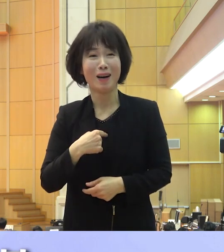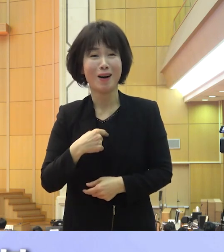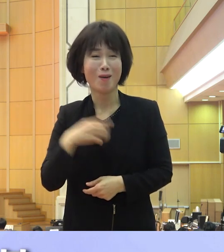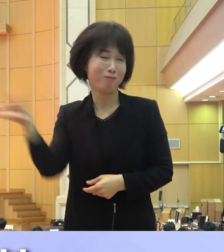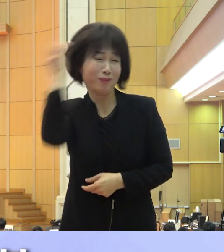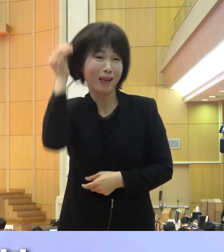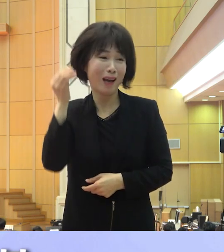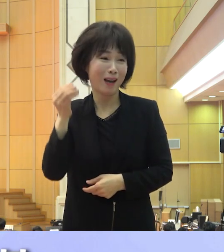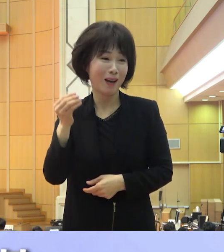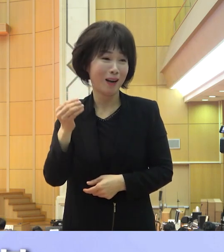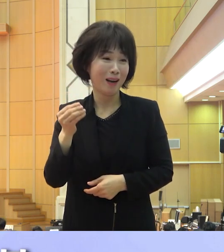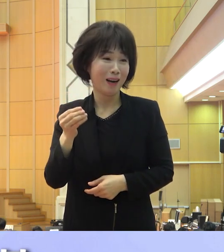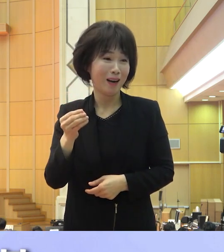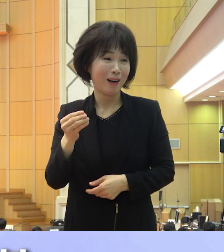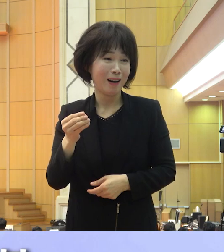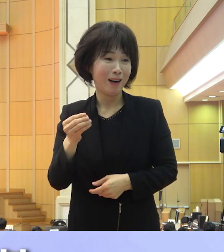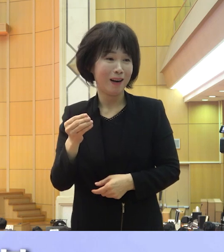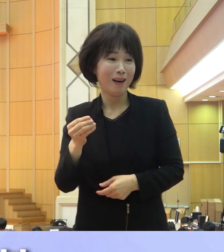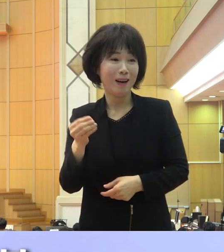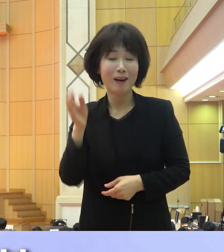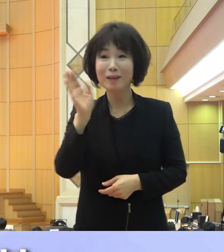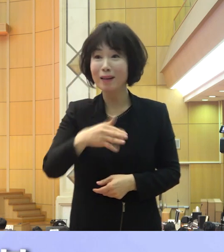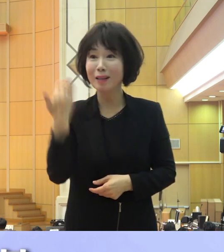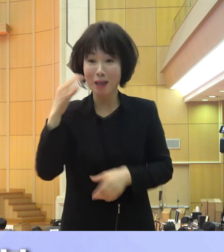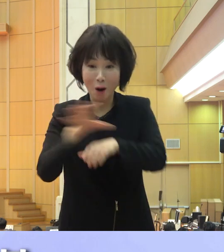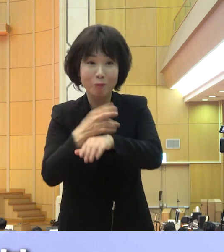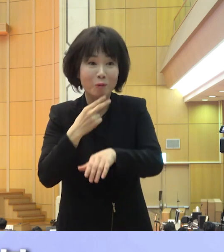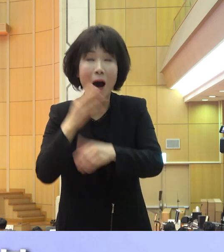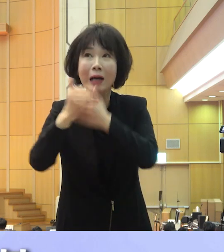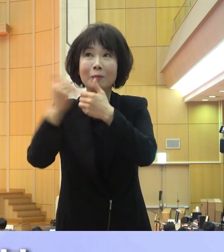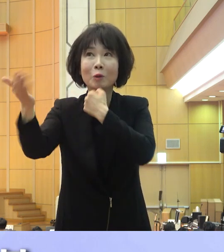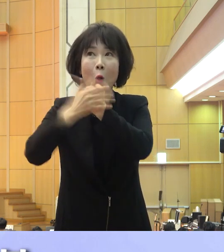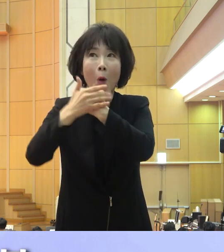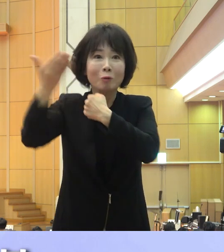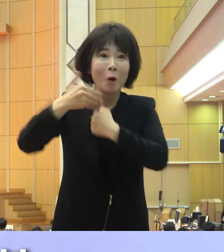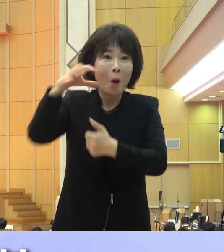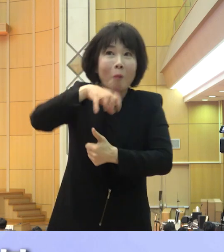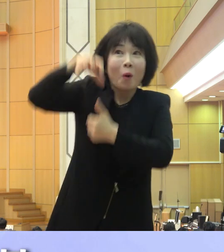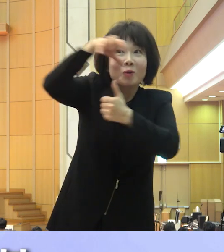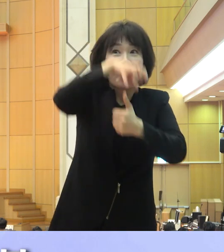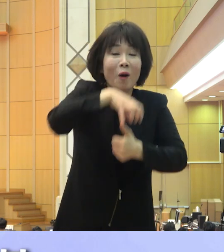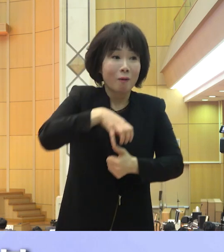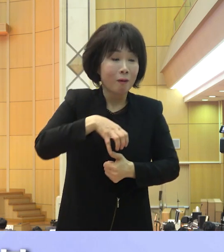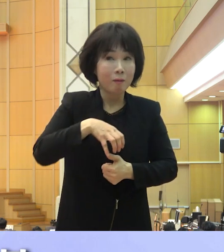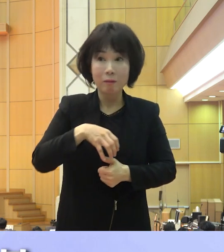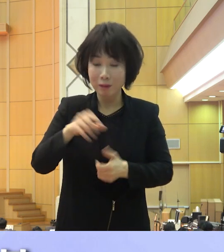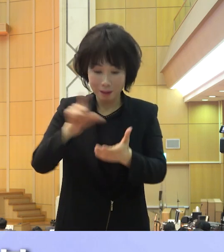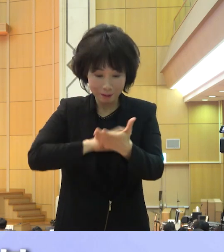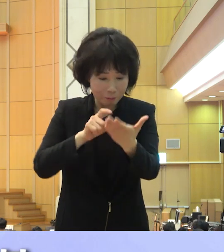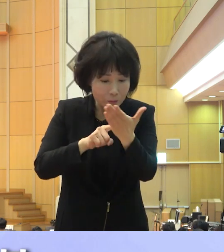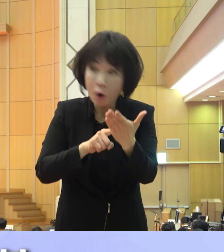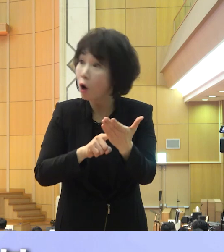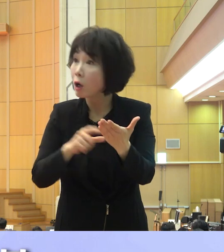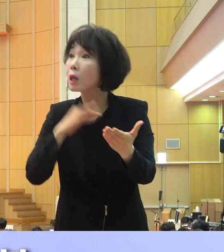그러니까 알아도 안 보고 떼준 거예요. 그냥 그거 뭘 또 들춰봐. 그거 뭐